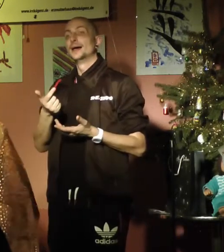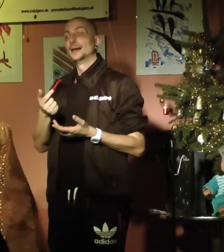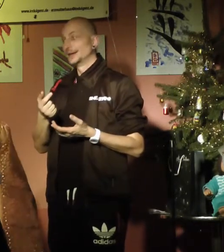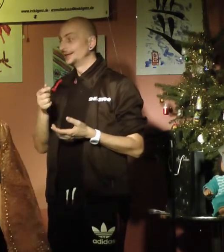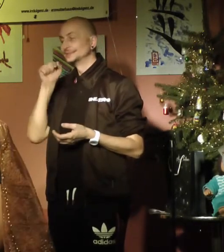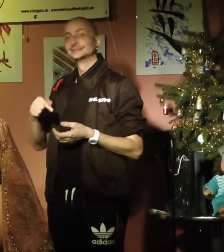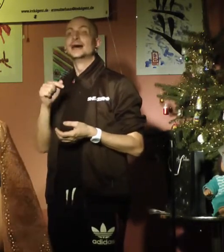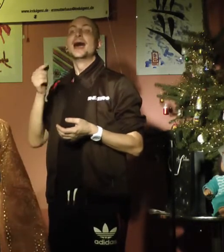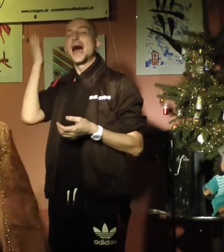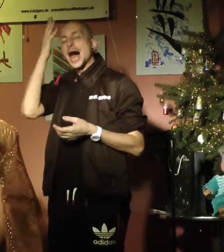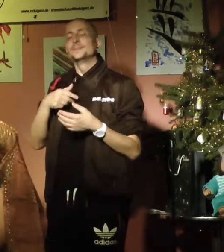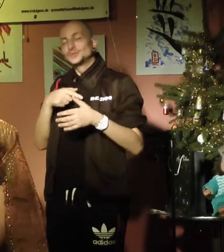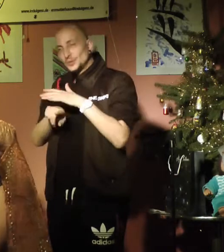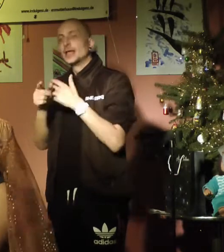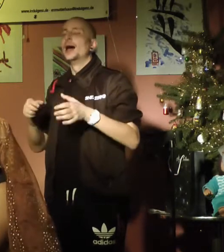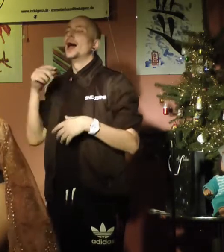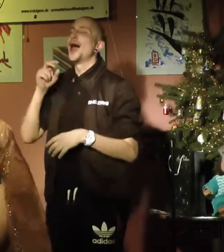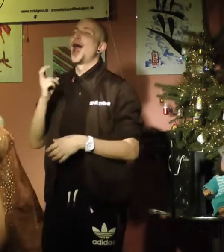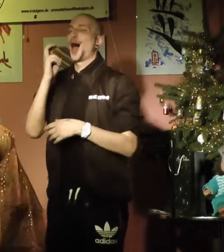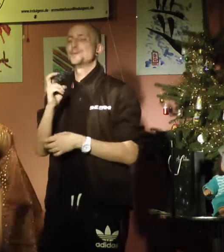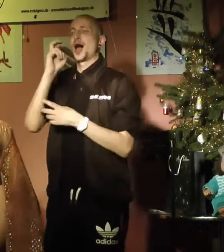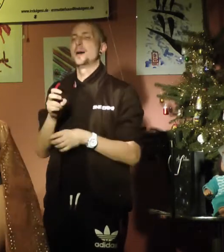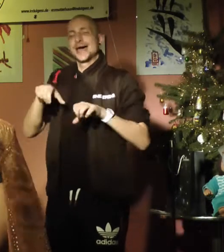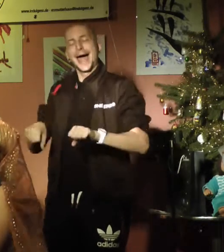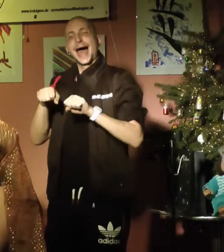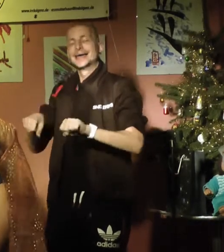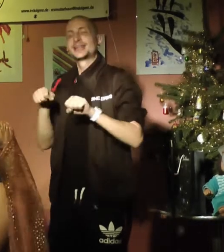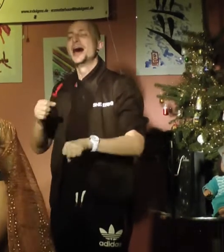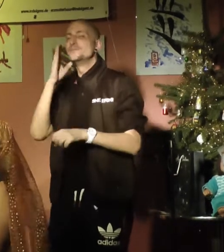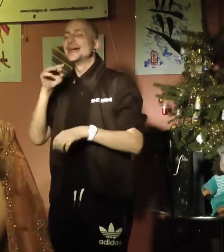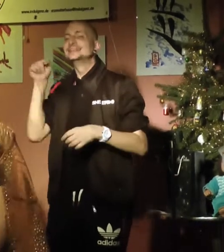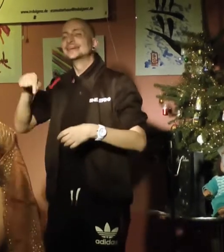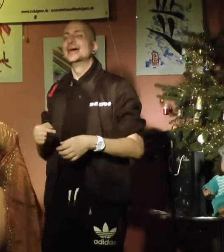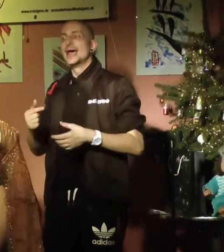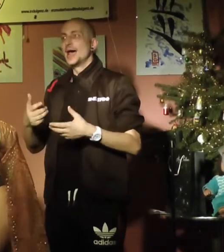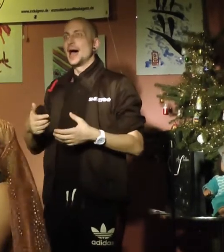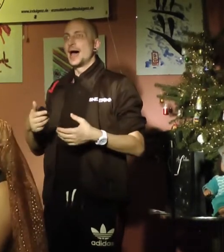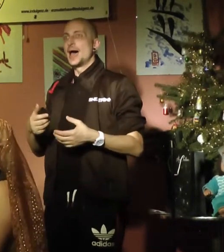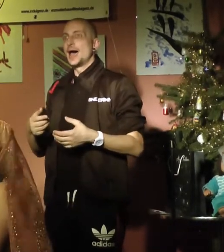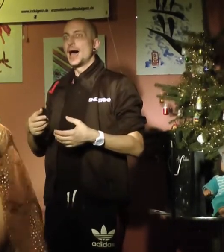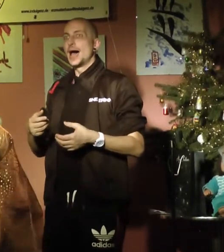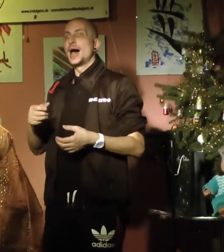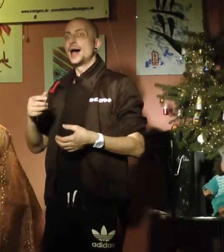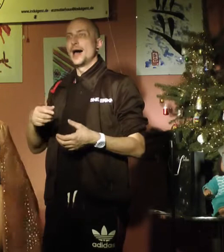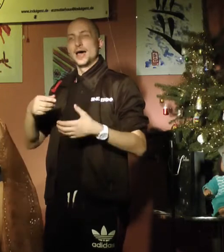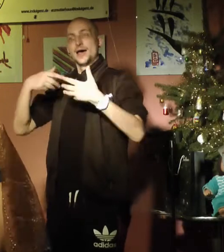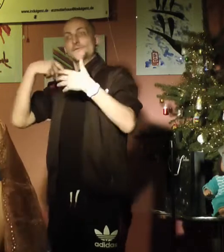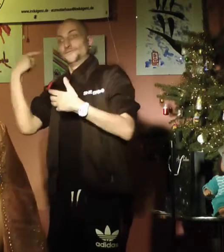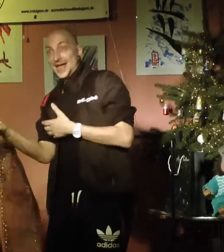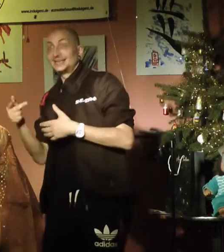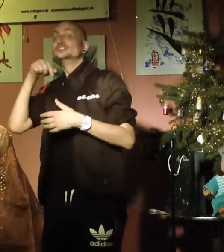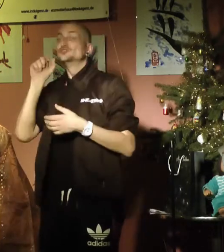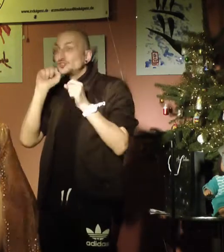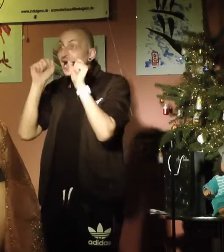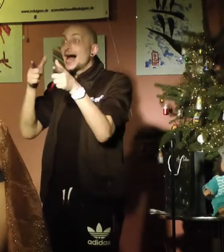hoppe, Reiter, wenn er fällt, dann schreit er. Fällt er in den Graben,